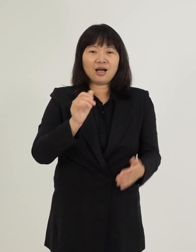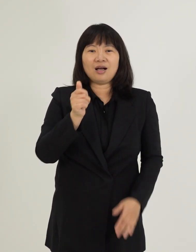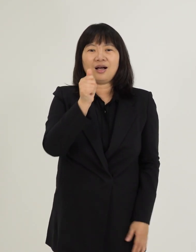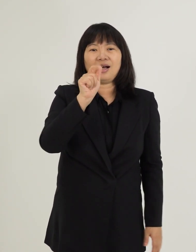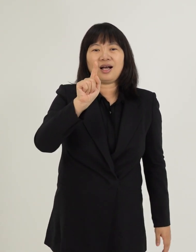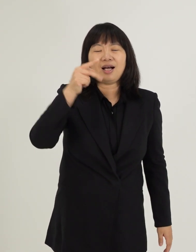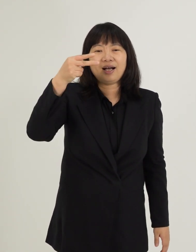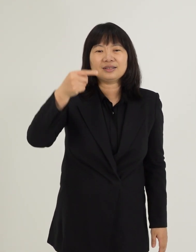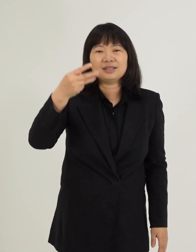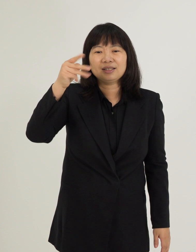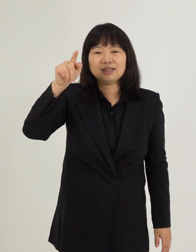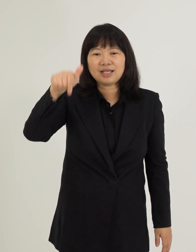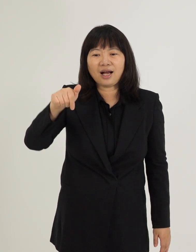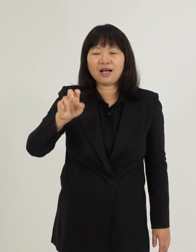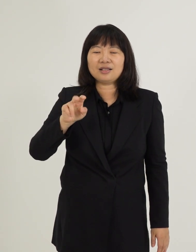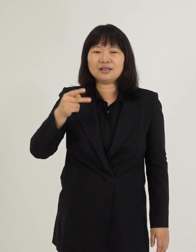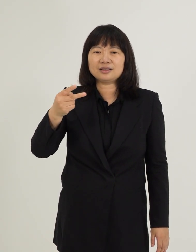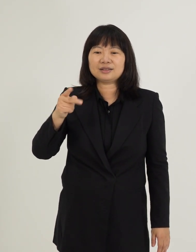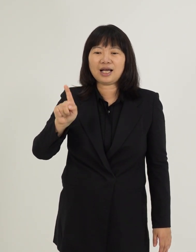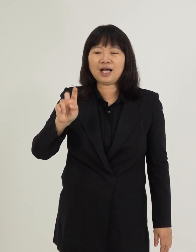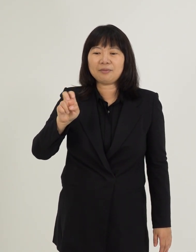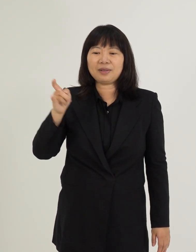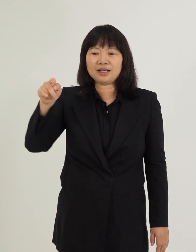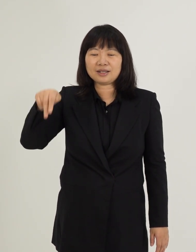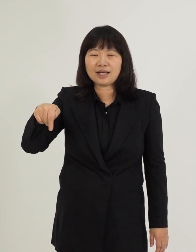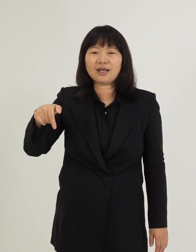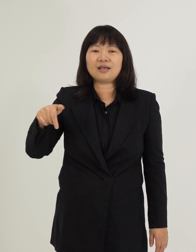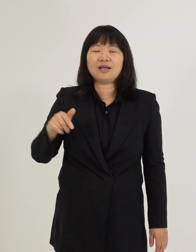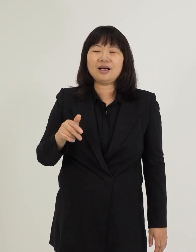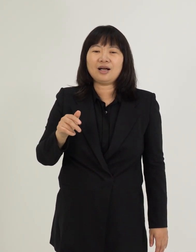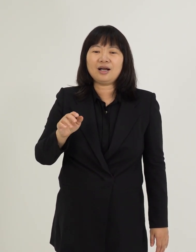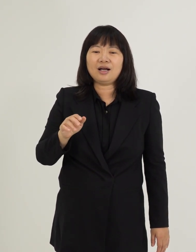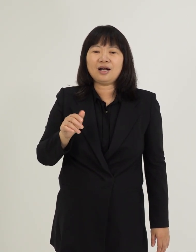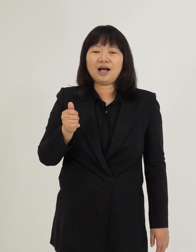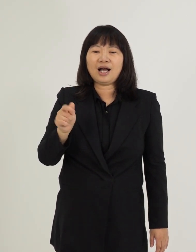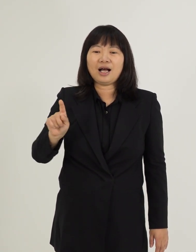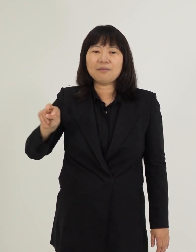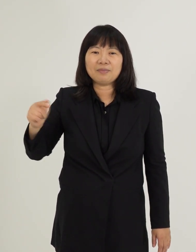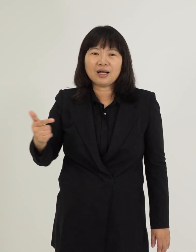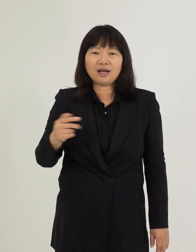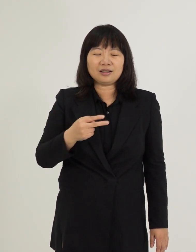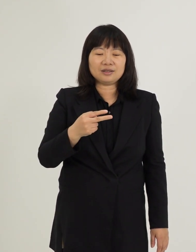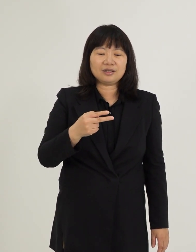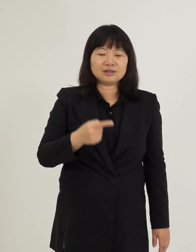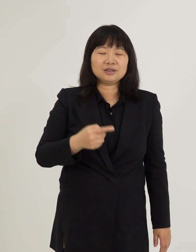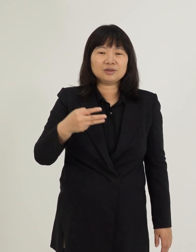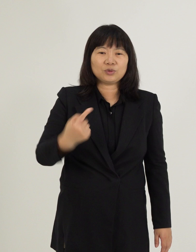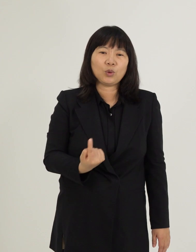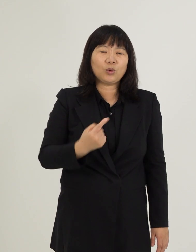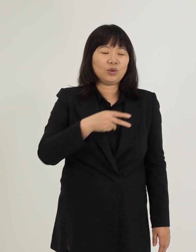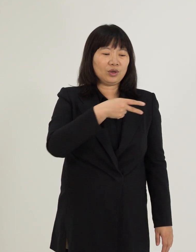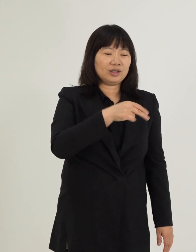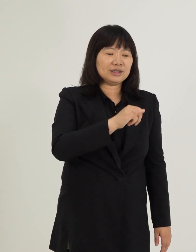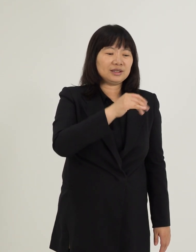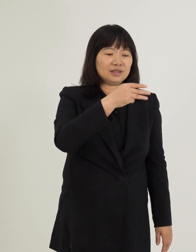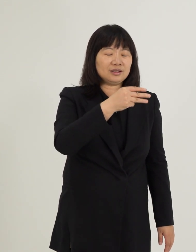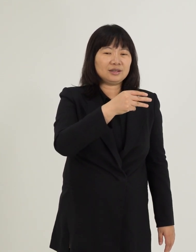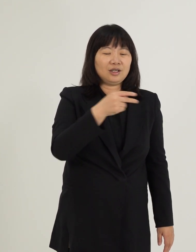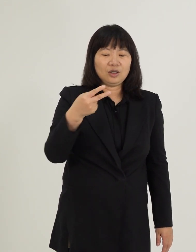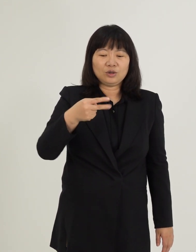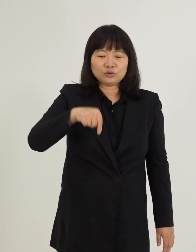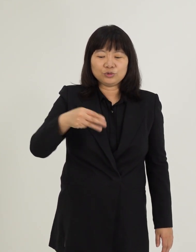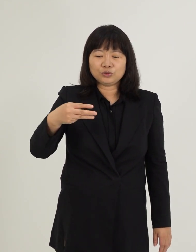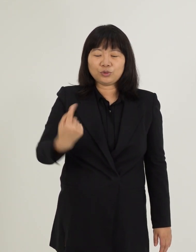하드락, 다메섹, 하맛, 두로, 시돈. 이 두로 시돈은